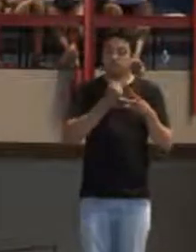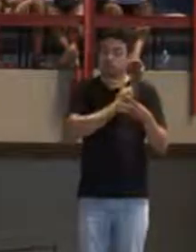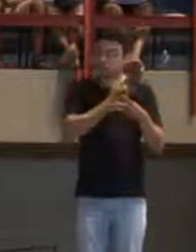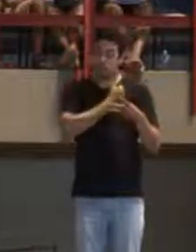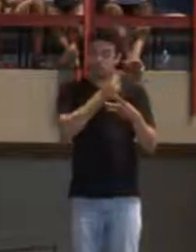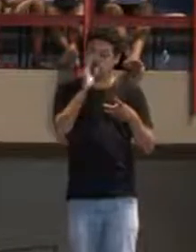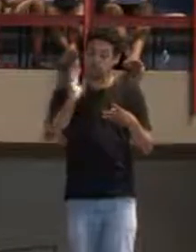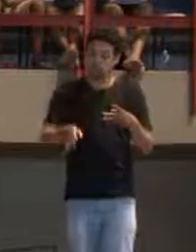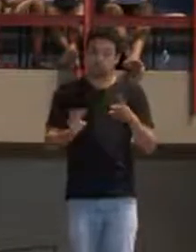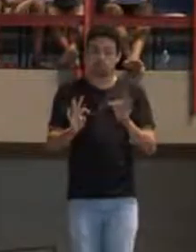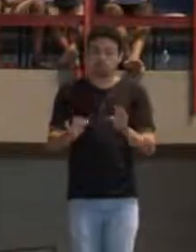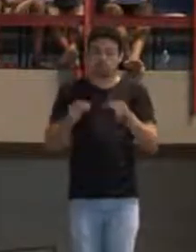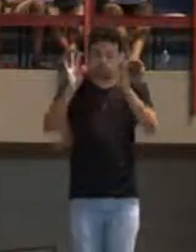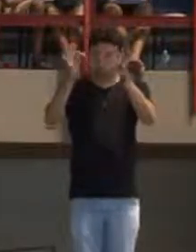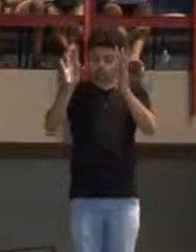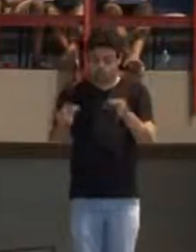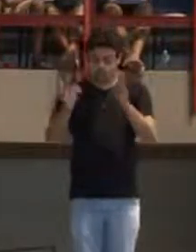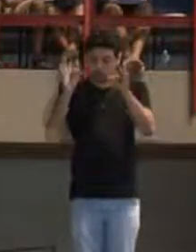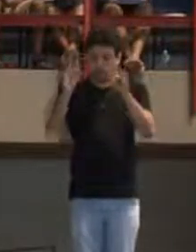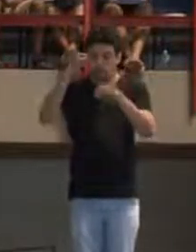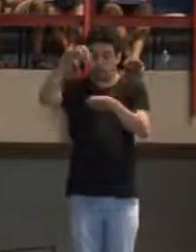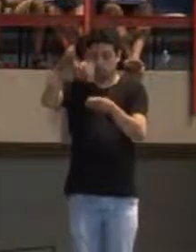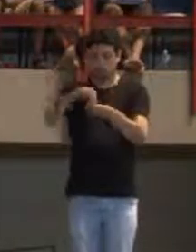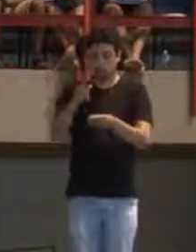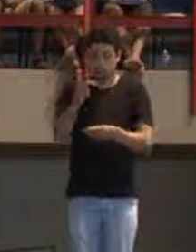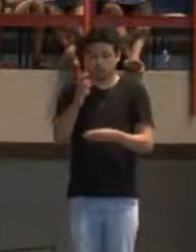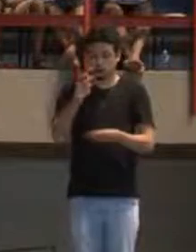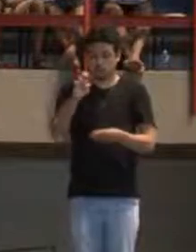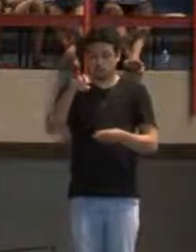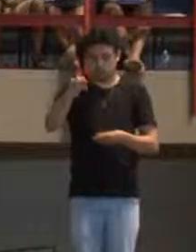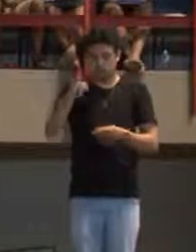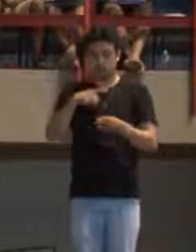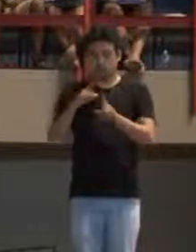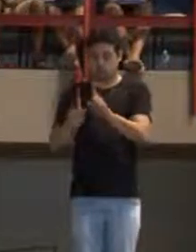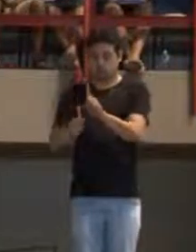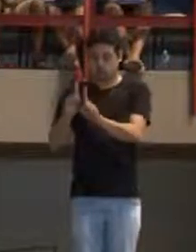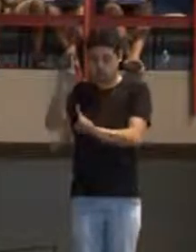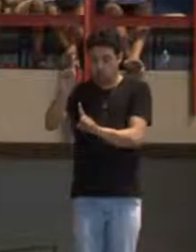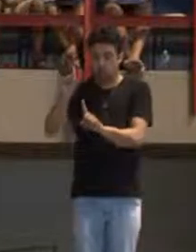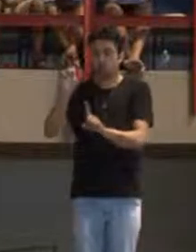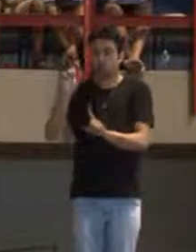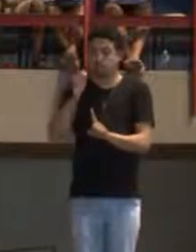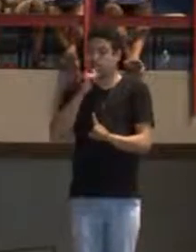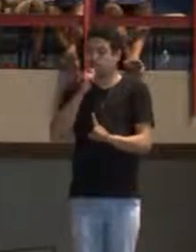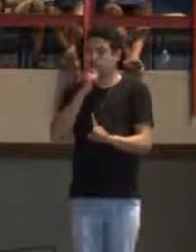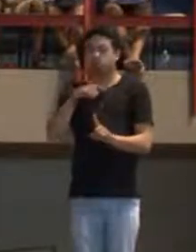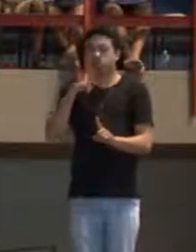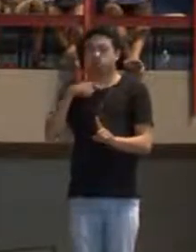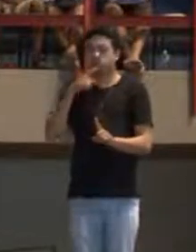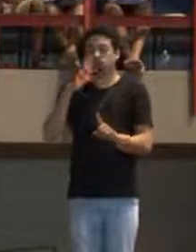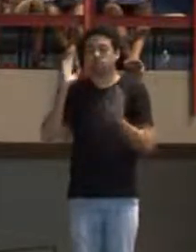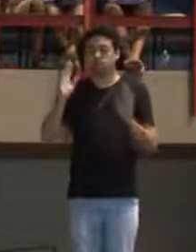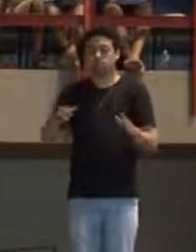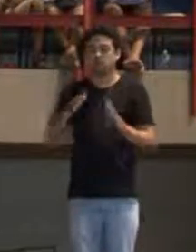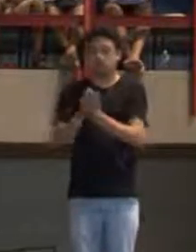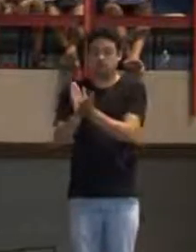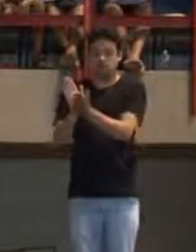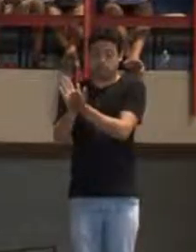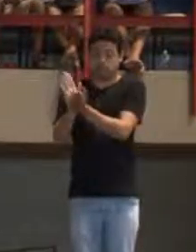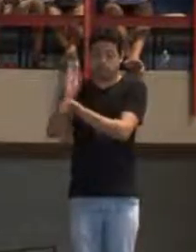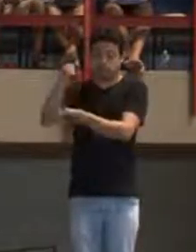aparelhos eletrônicos usando hidrogênio como fonte de energia, cresce o número. Isso aí aconteceu? Não. Você já viu algum